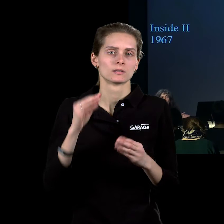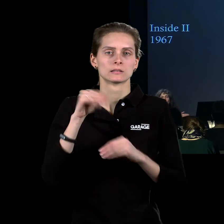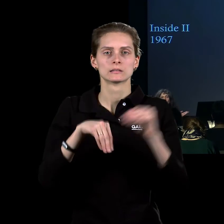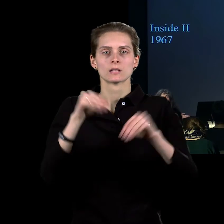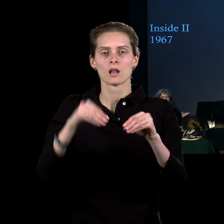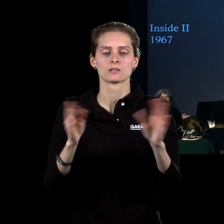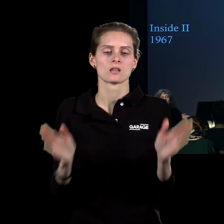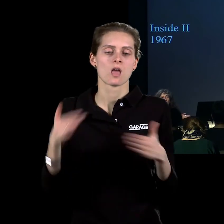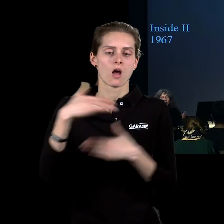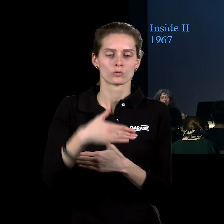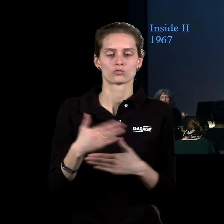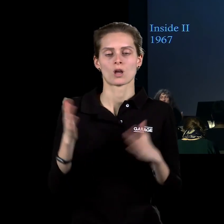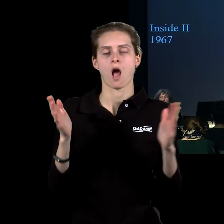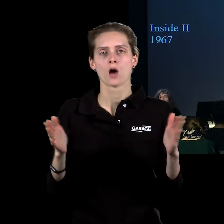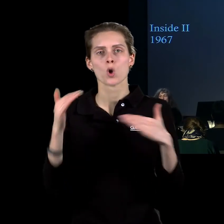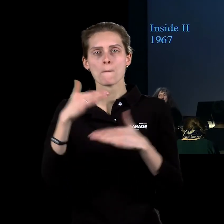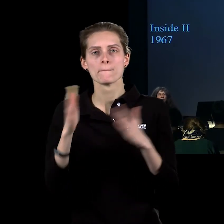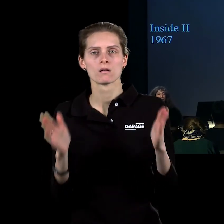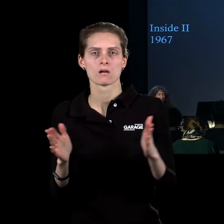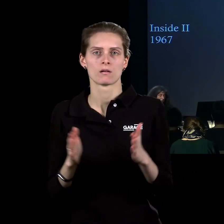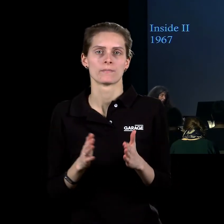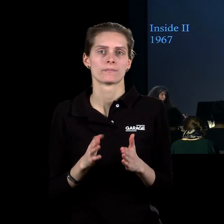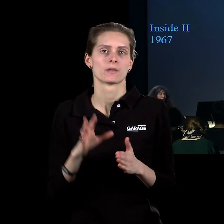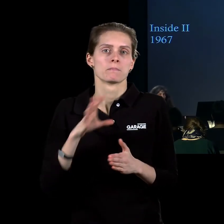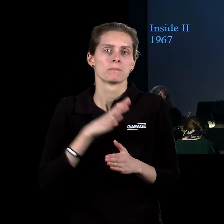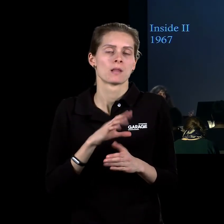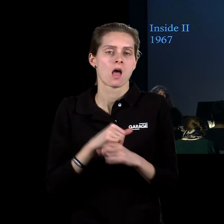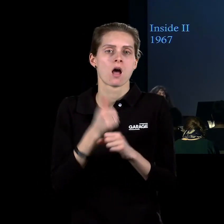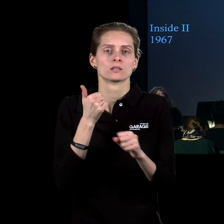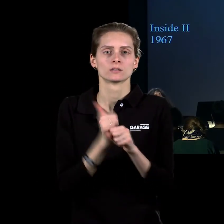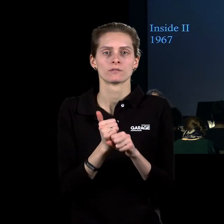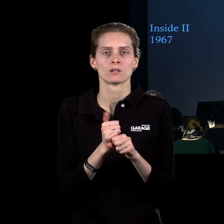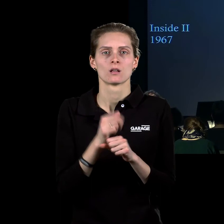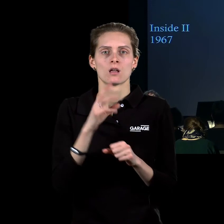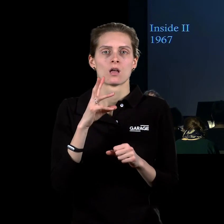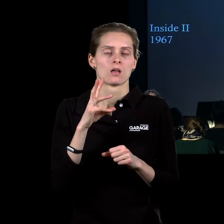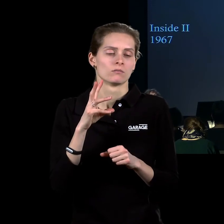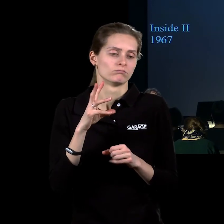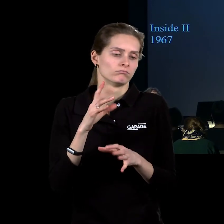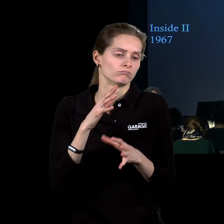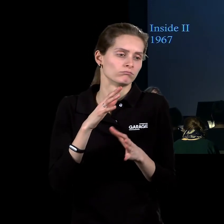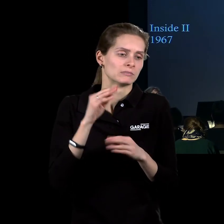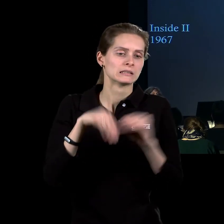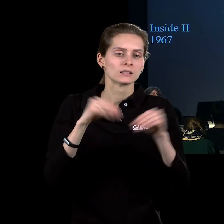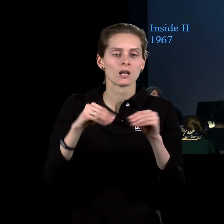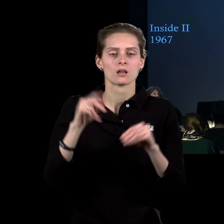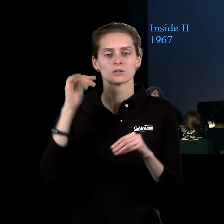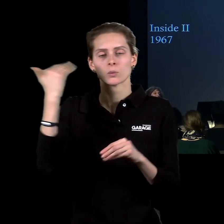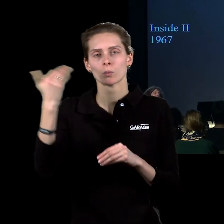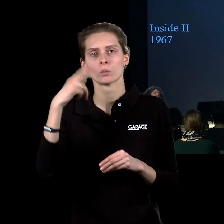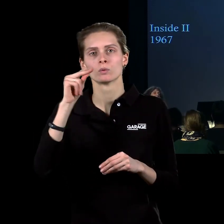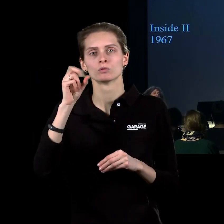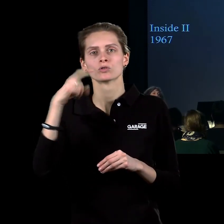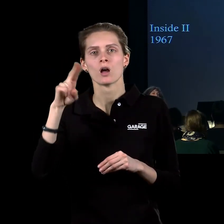ящики и коробки, которые всегда были, которые, например, были основным модулем минималистской инсталляции у Джады и у того же Сола